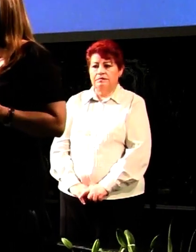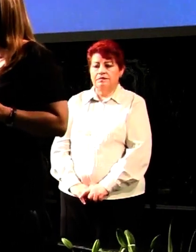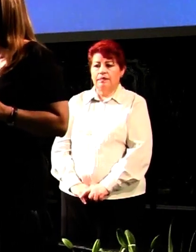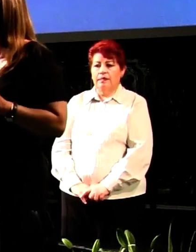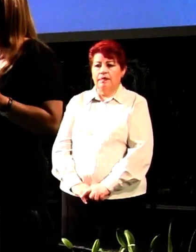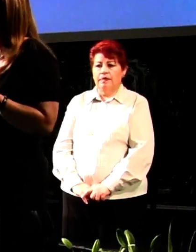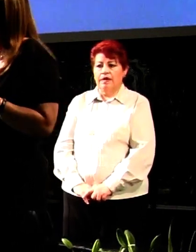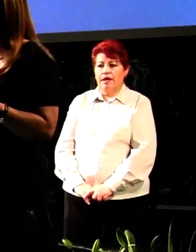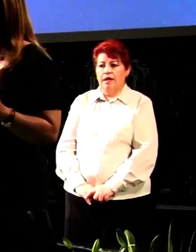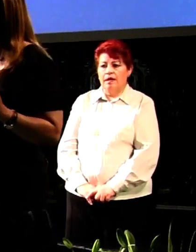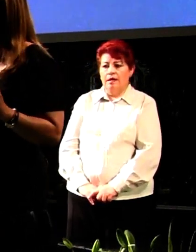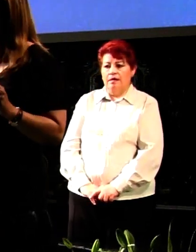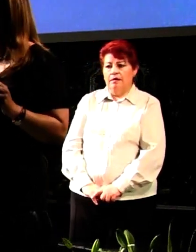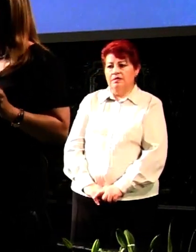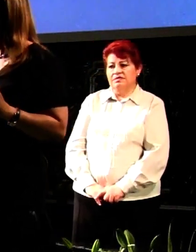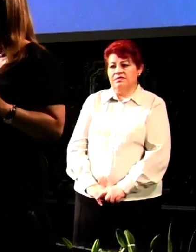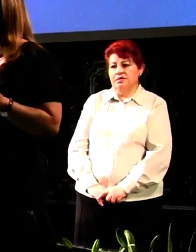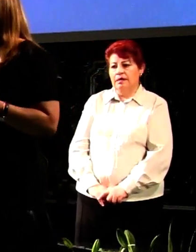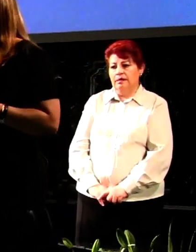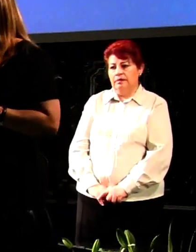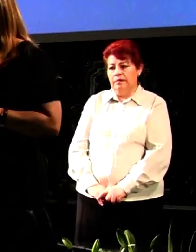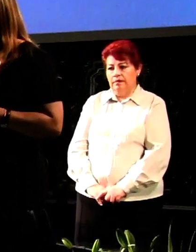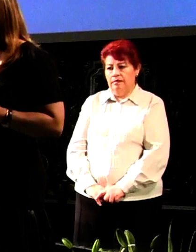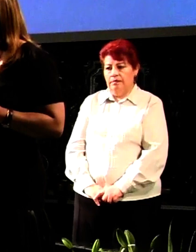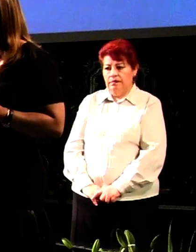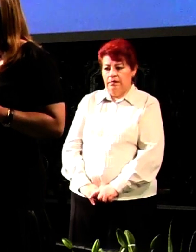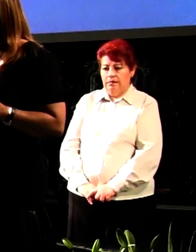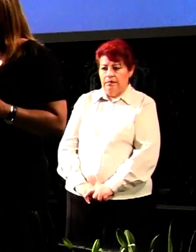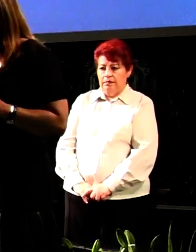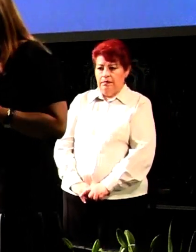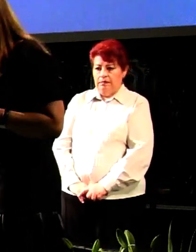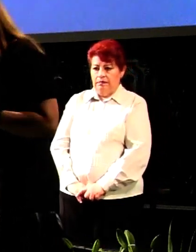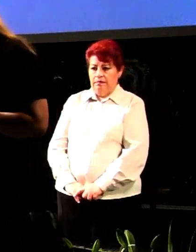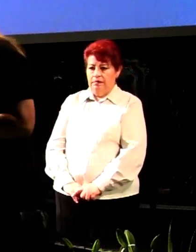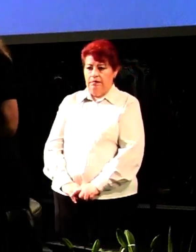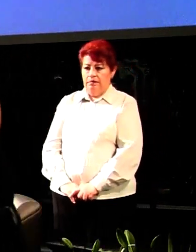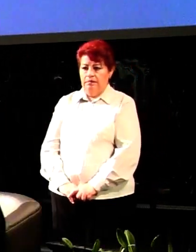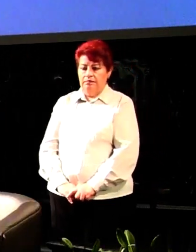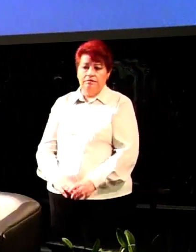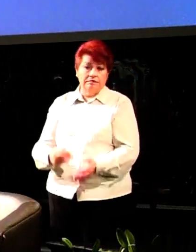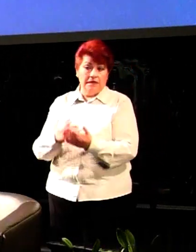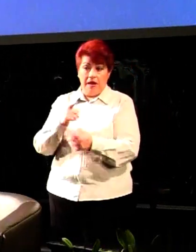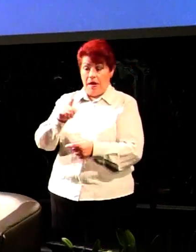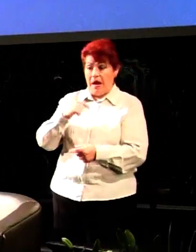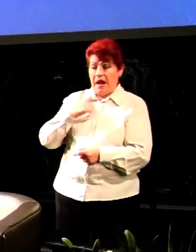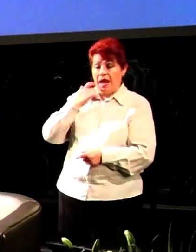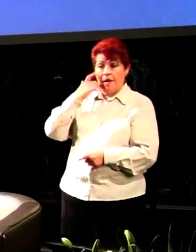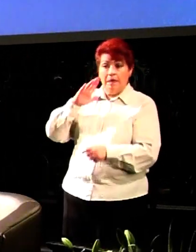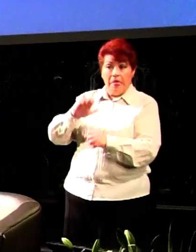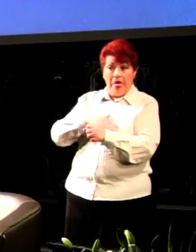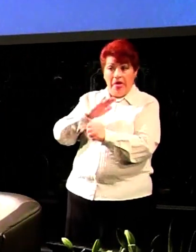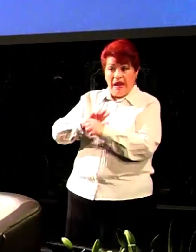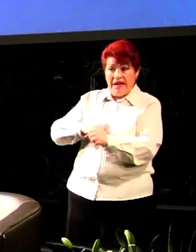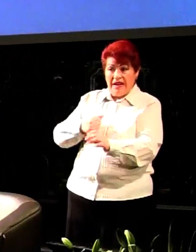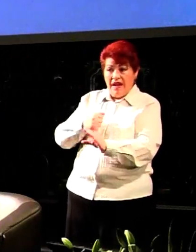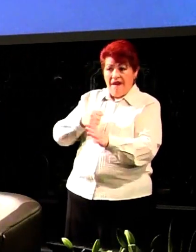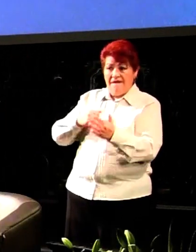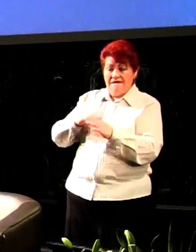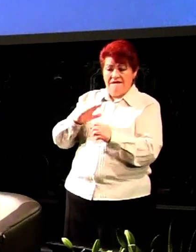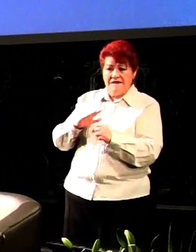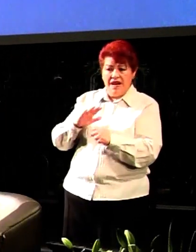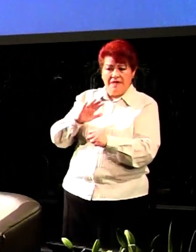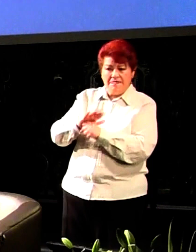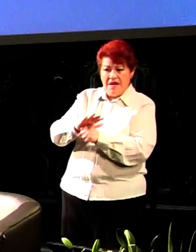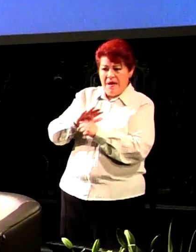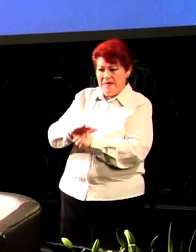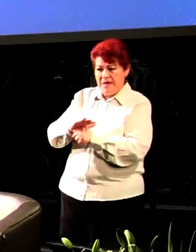efecto devastador en todos los niños. Generalmente creemos que el acoso escolar va a tener un efecto devastador en el